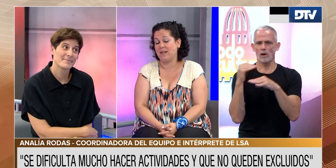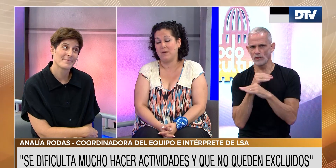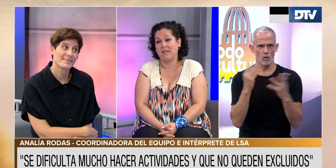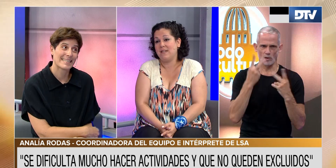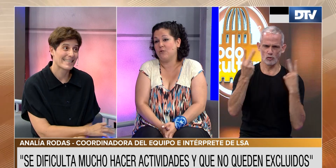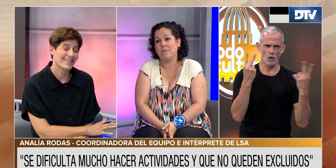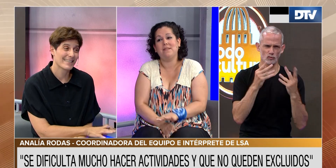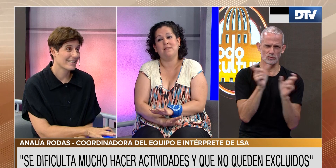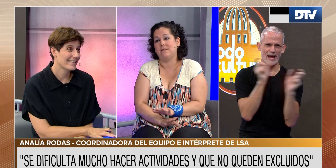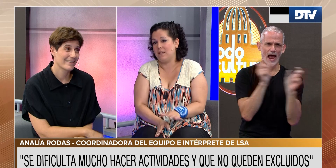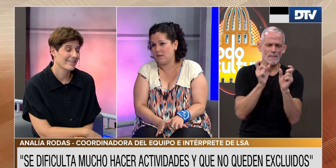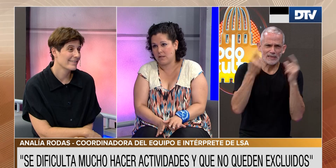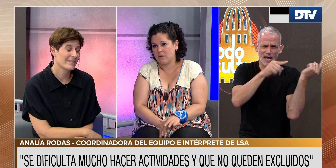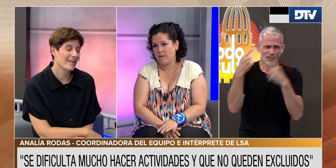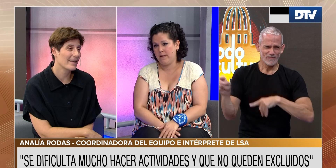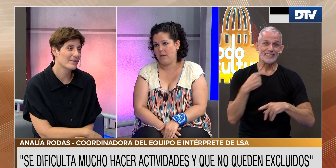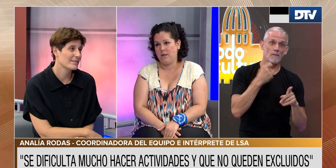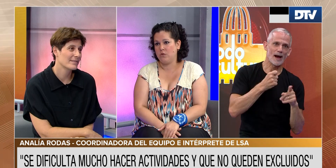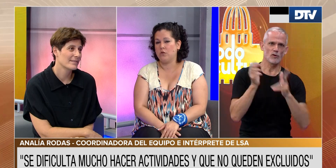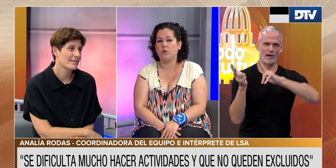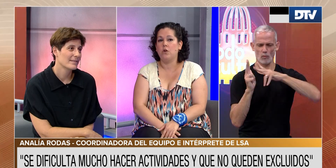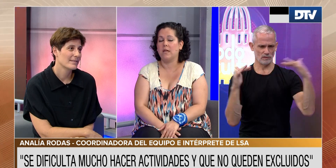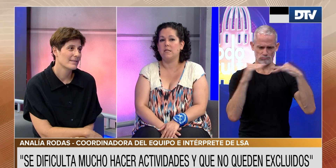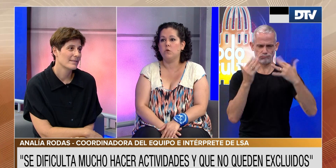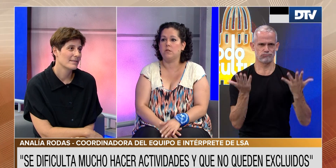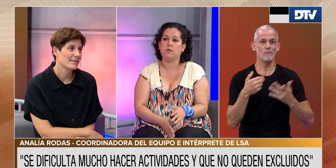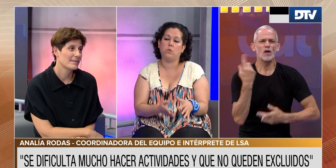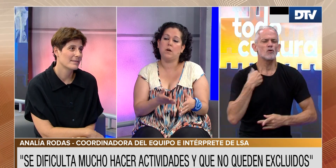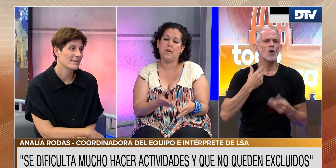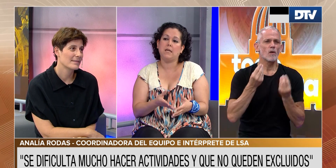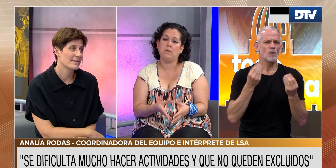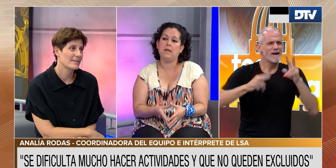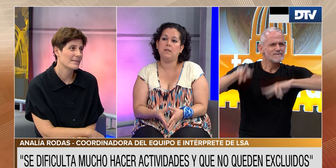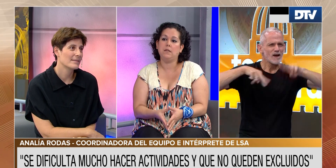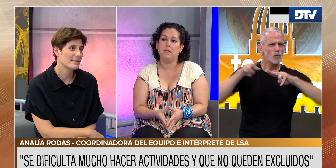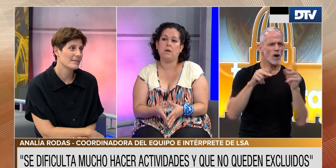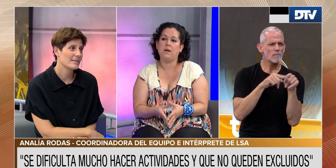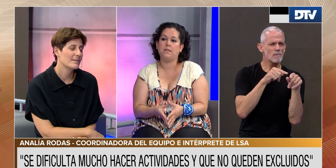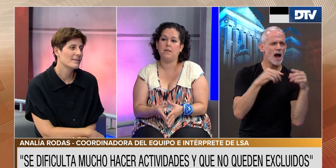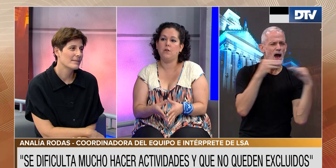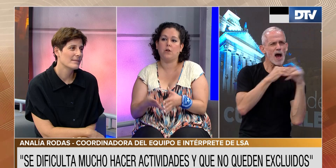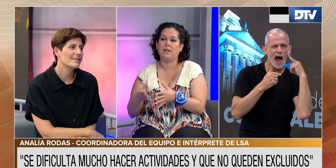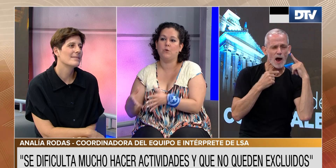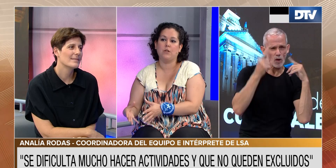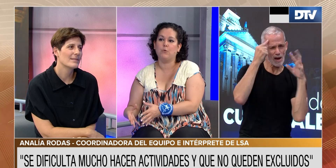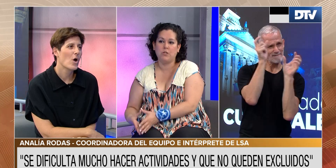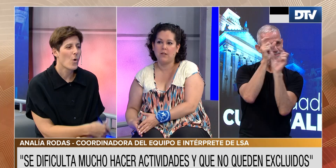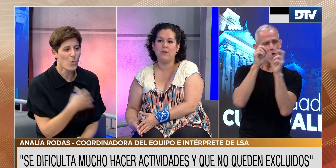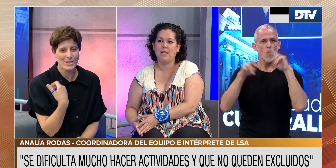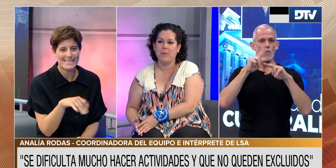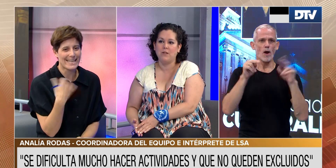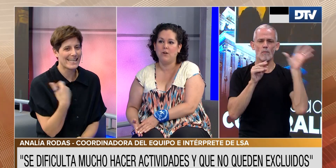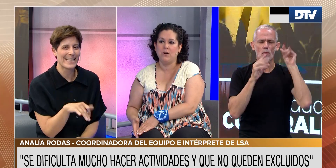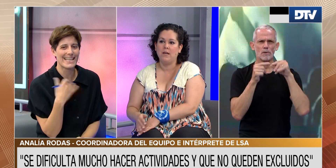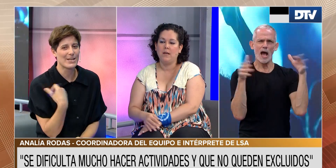estructuras gramaticales totalmente distintas. Claro. Nosotros lo que hacemos es buscar el equivalente en lengua de señas de lo que estamos escuchando